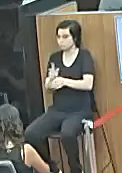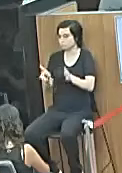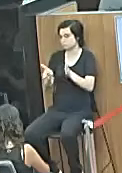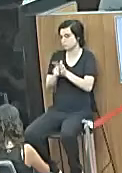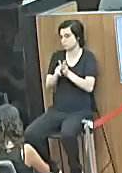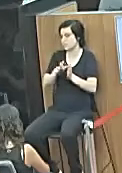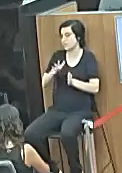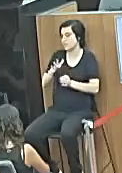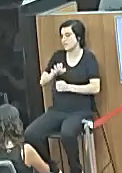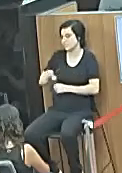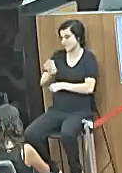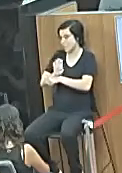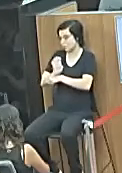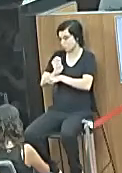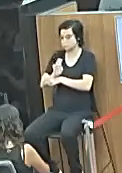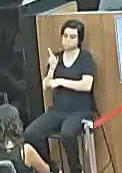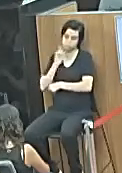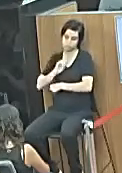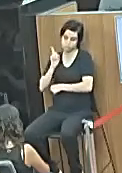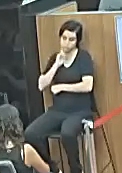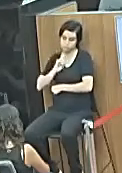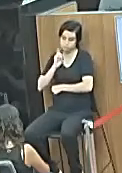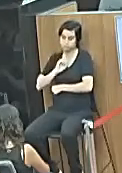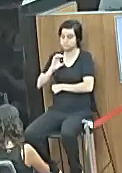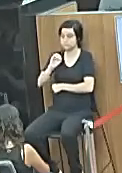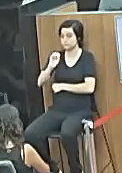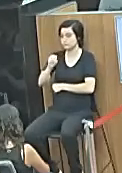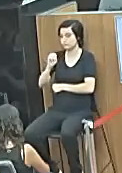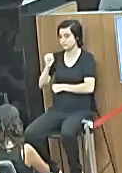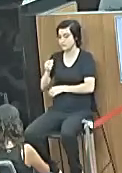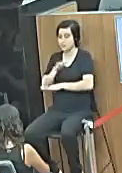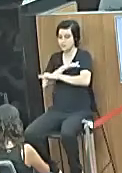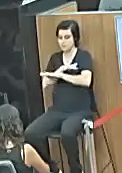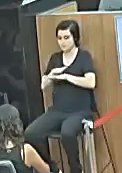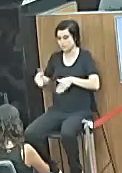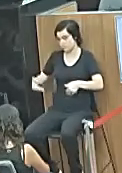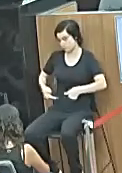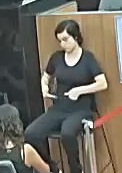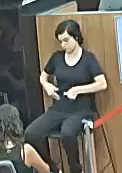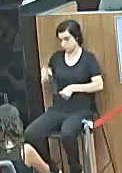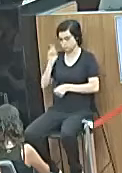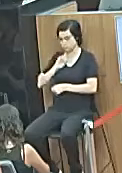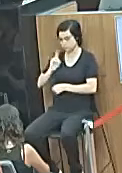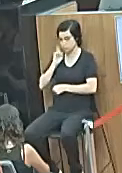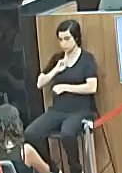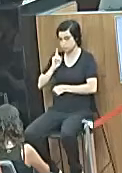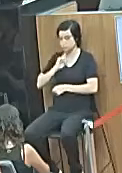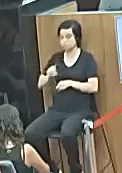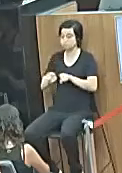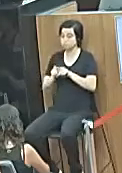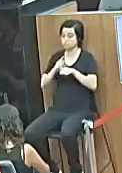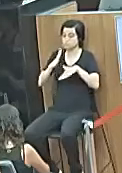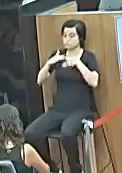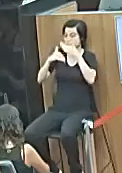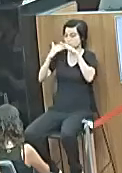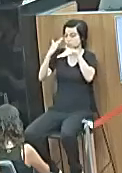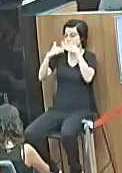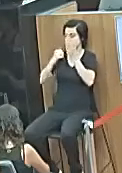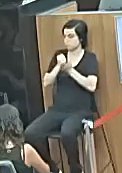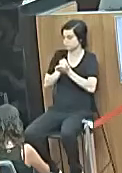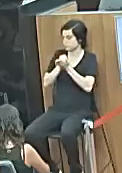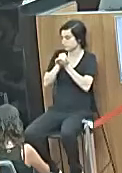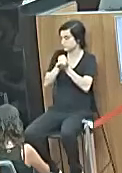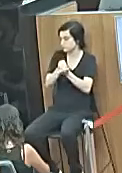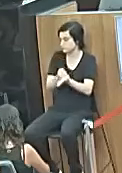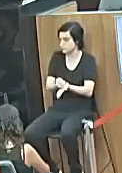estado de minas gerais 0 88 minas sem fome zero 91 gestão desenvolvimento sustentável de